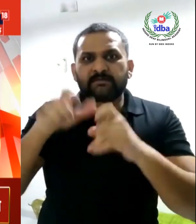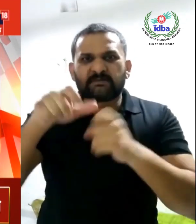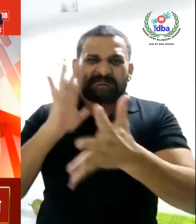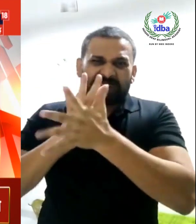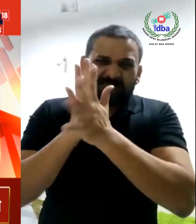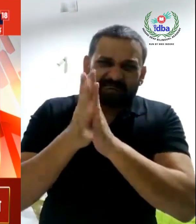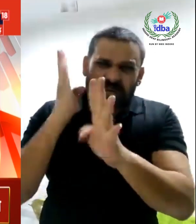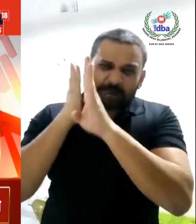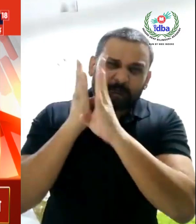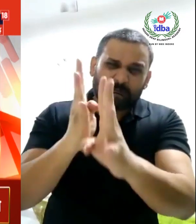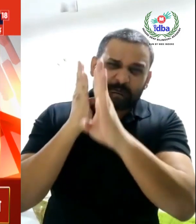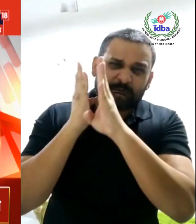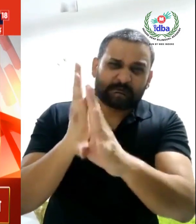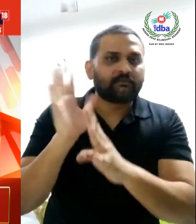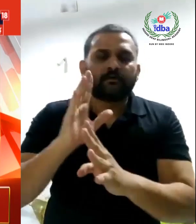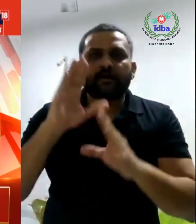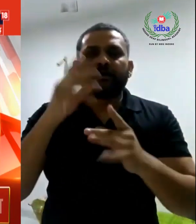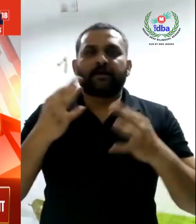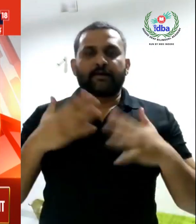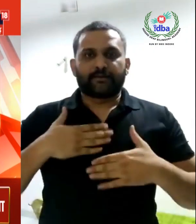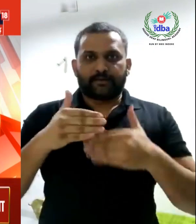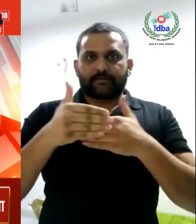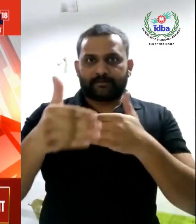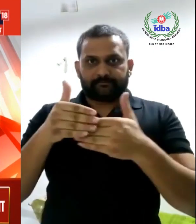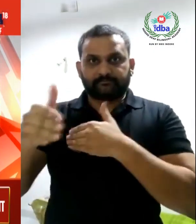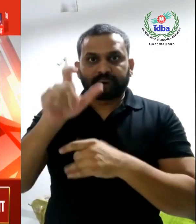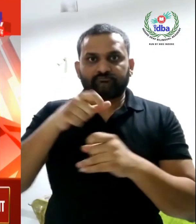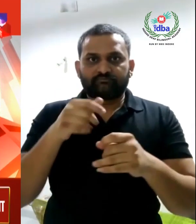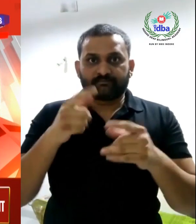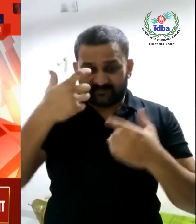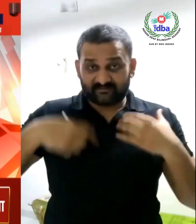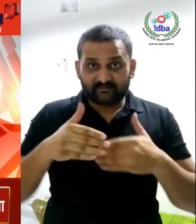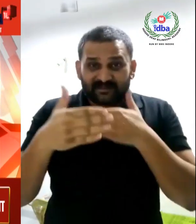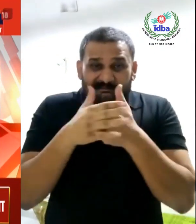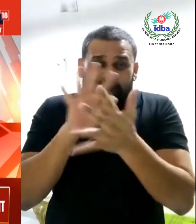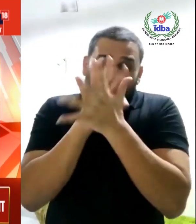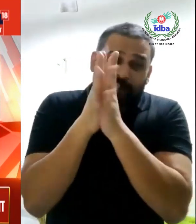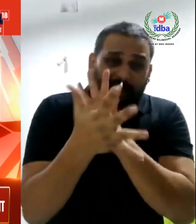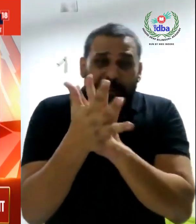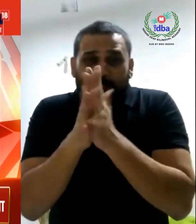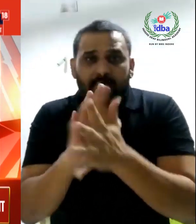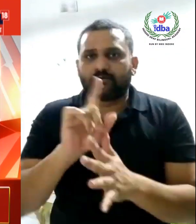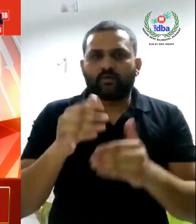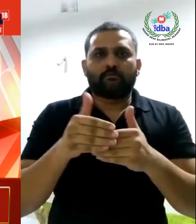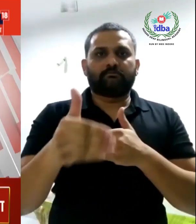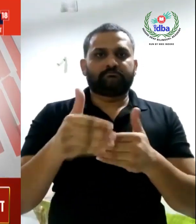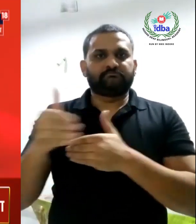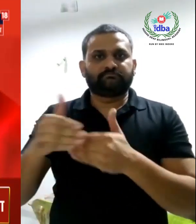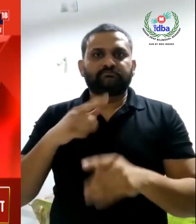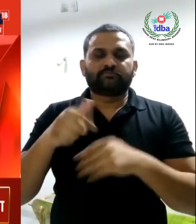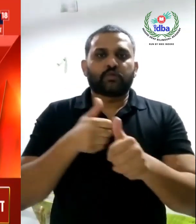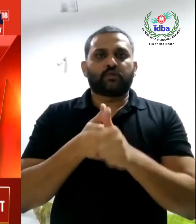भीड़ नहीं लगेगी। फिजिकल डिस्टेंसिंग का भी पालन किया जा सकेगा।